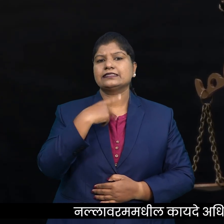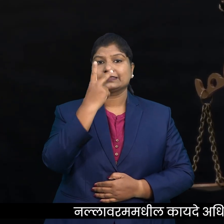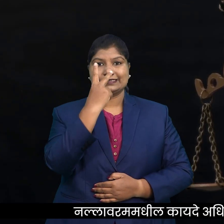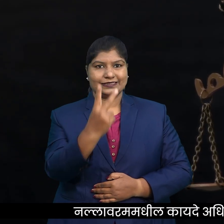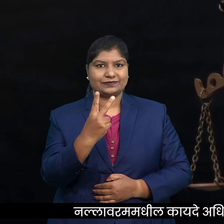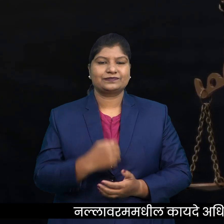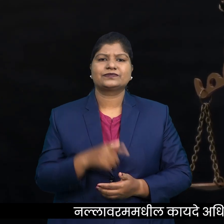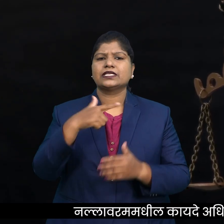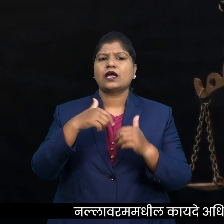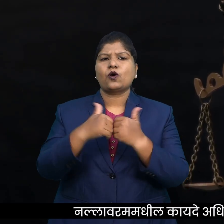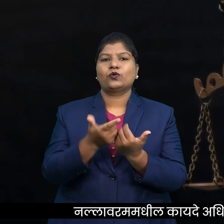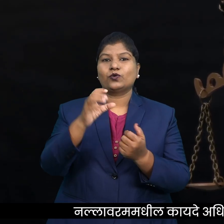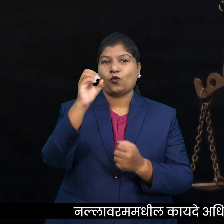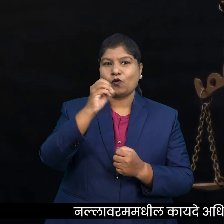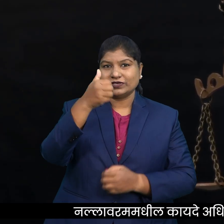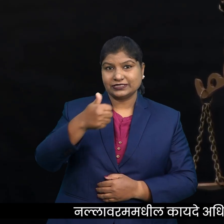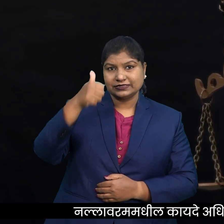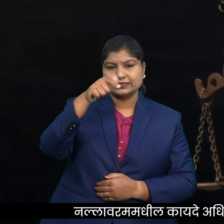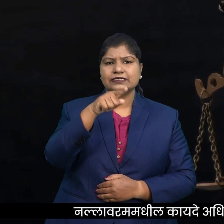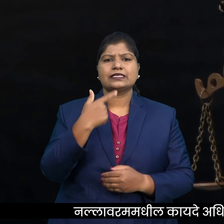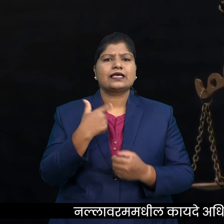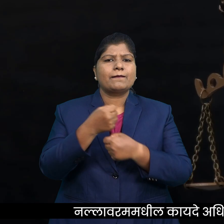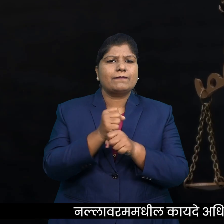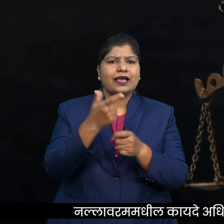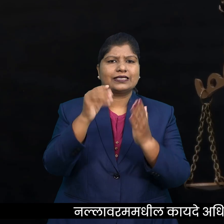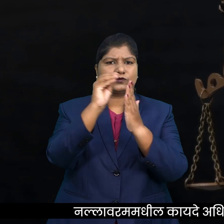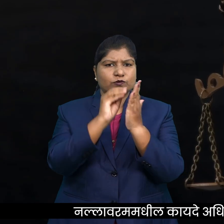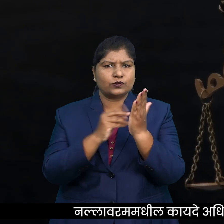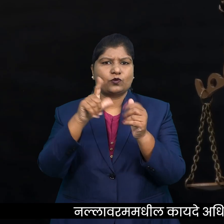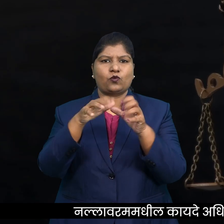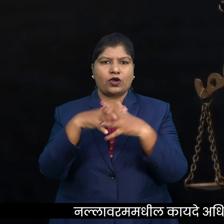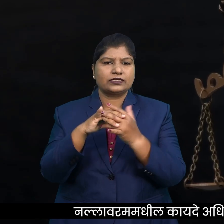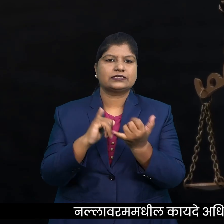नलवारमधील कायदे अधिकारी कसे अंमलात आणतात ते पाहू.